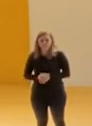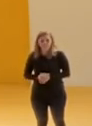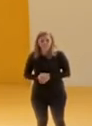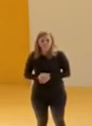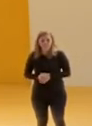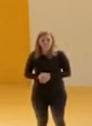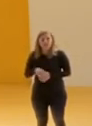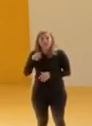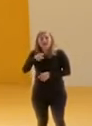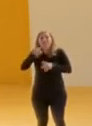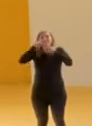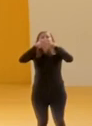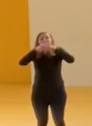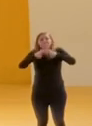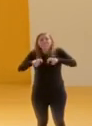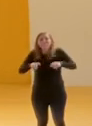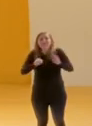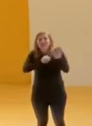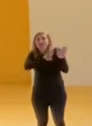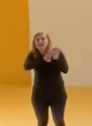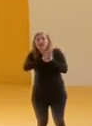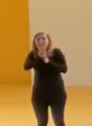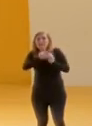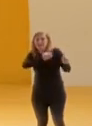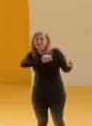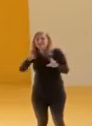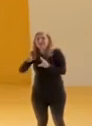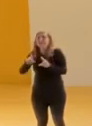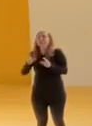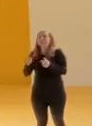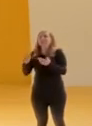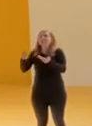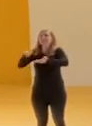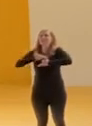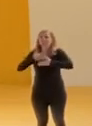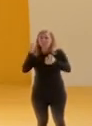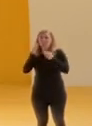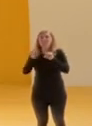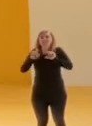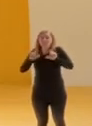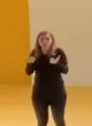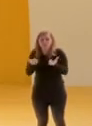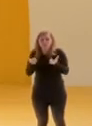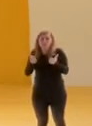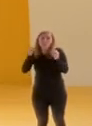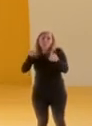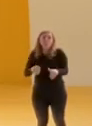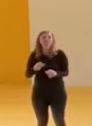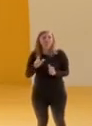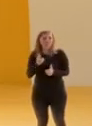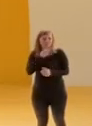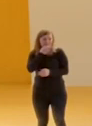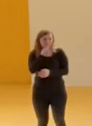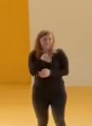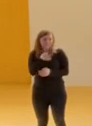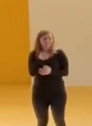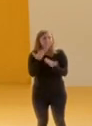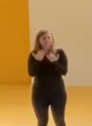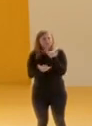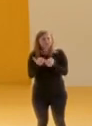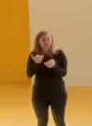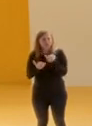studium hiperinflacji jednak prowadzi nas do czegoś jeszcze bo można zadać takie pytanie skoro